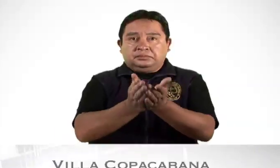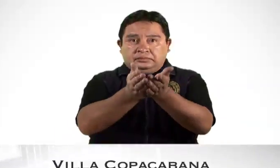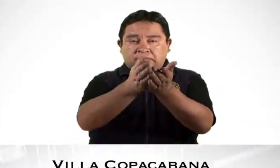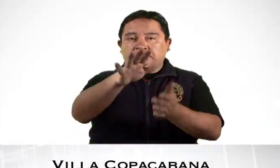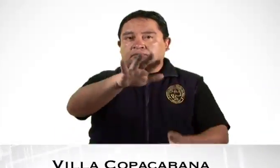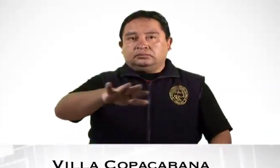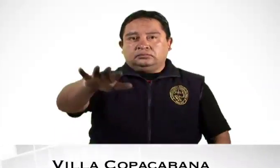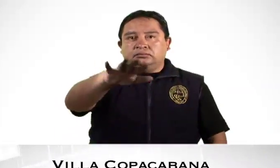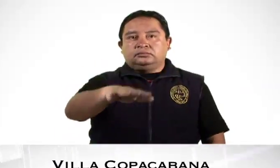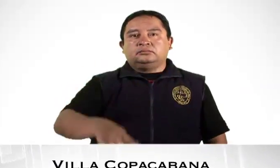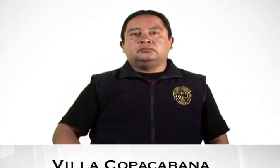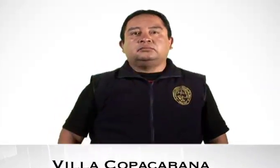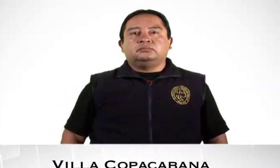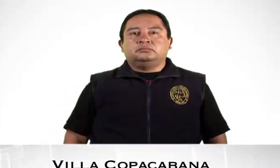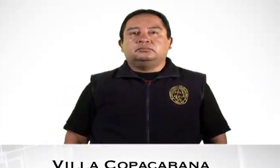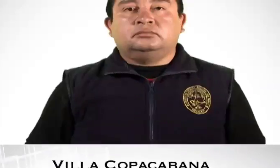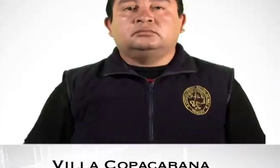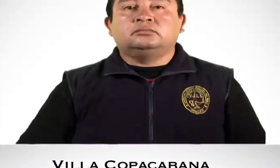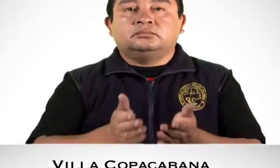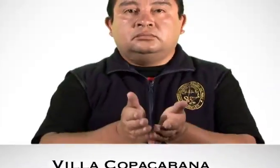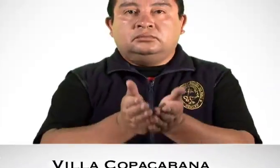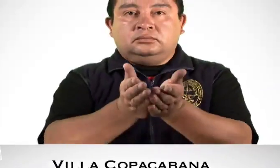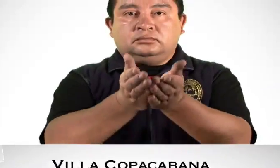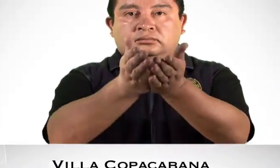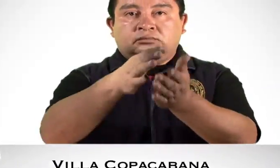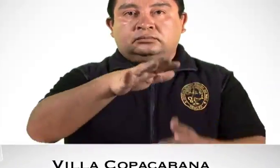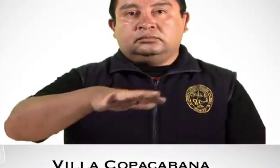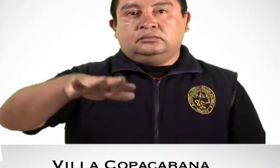Villa Copacabana. Villa Copacabana.